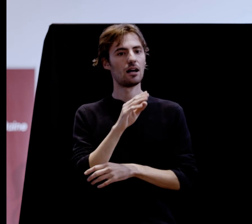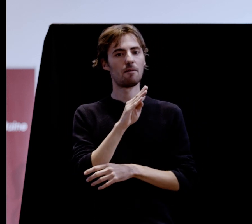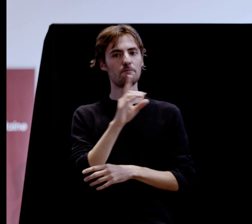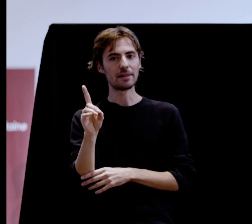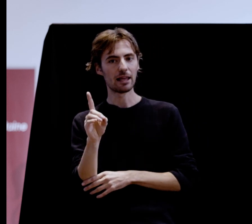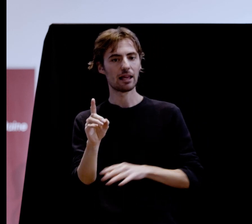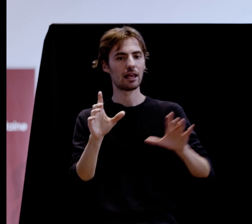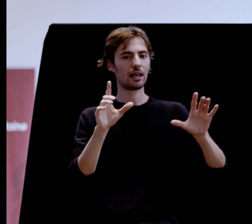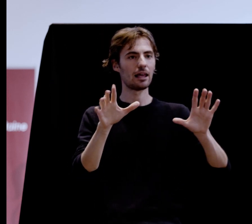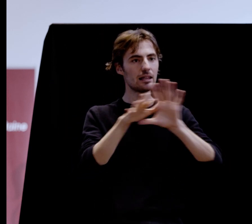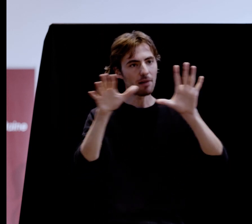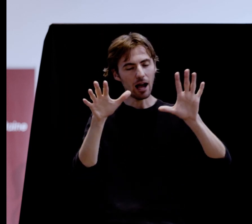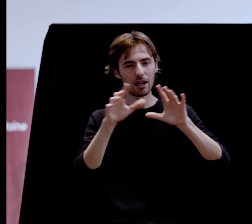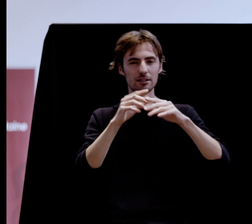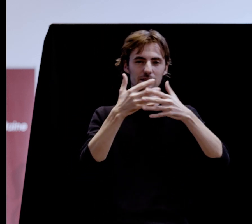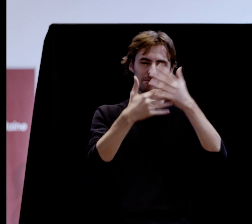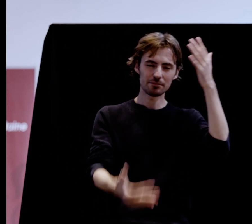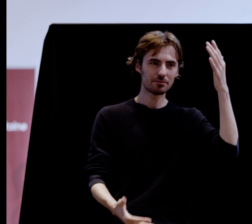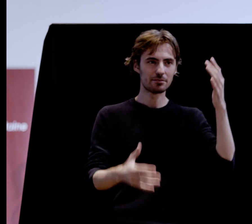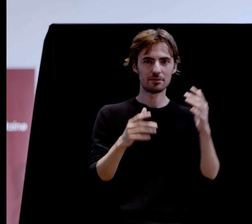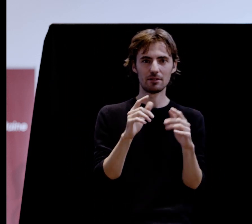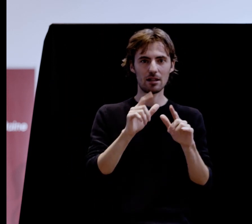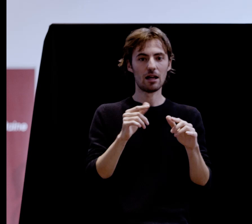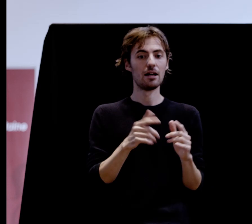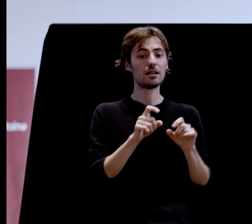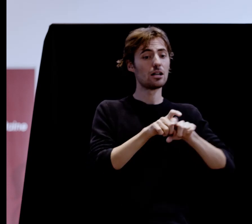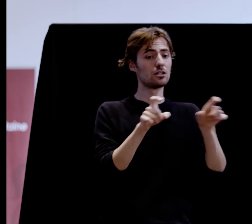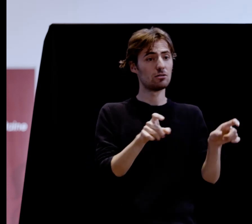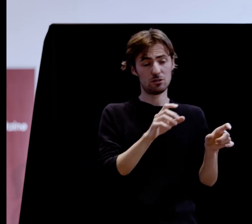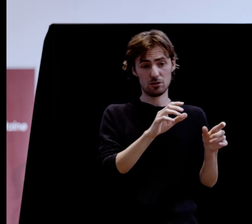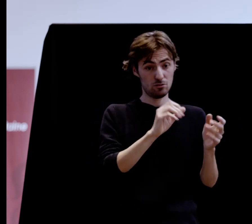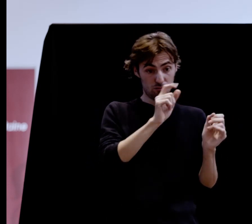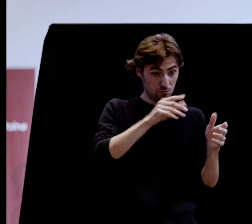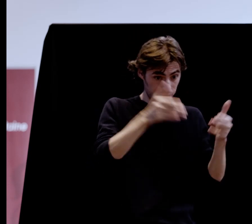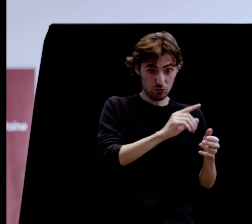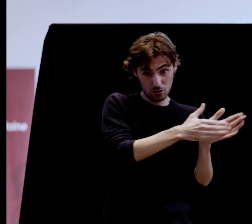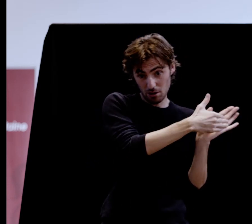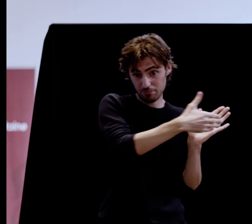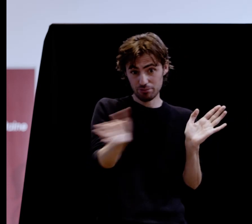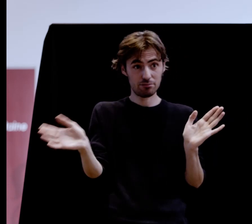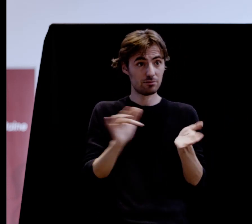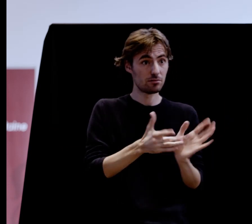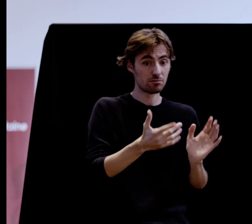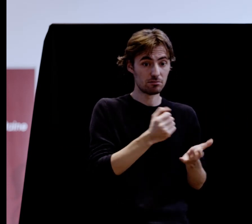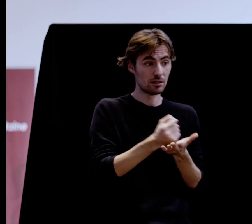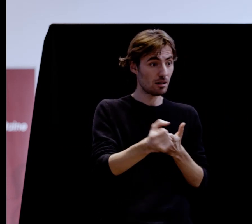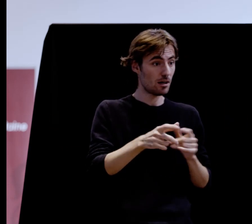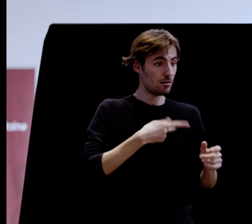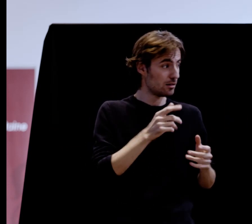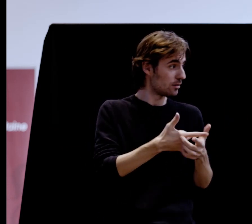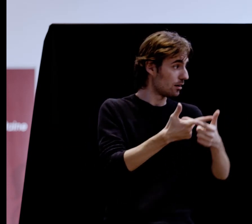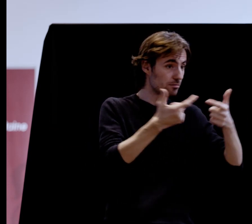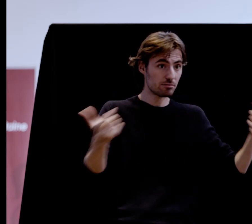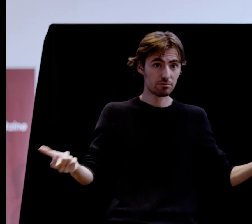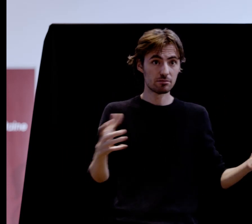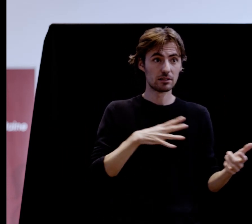plein d'iconographies. Et je ne vous ai pas mis volontairement juste la gynécologie parce que il y a également plein d'examens différents. Donc là, par